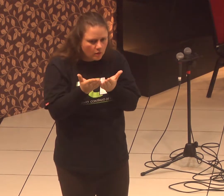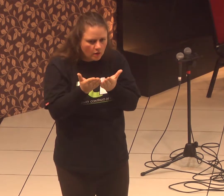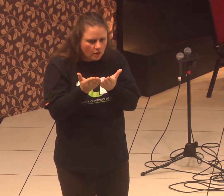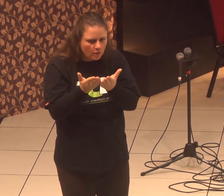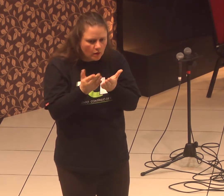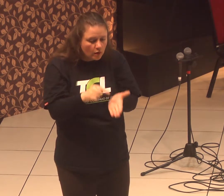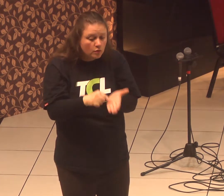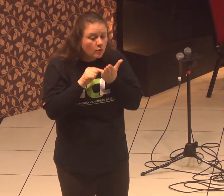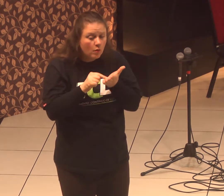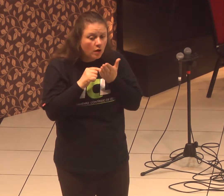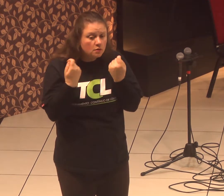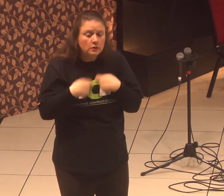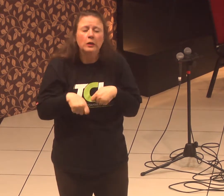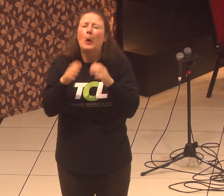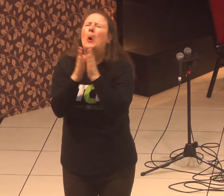fechado.